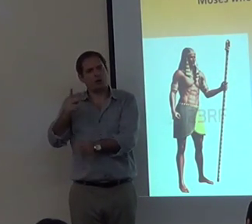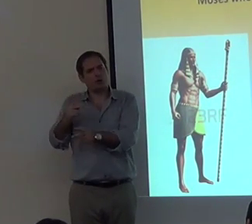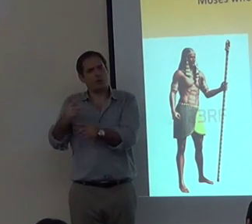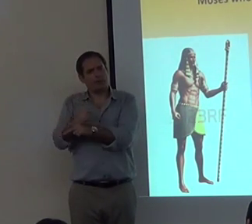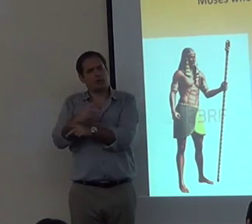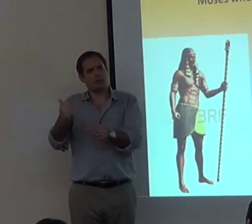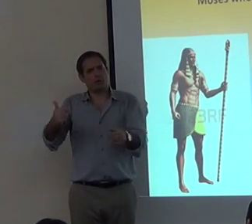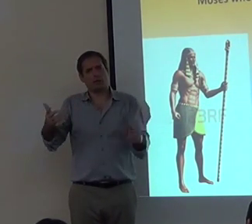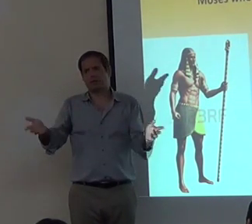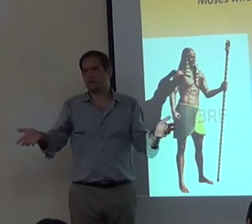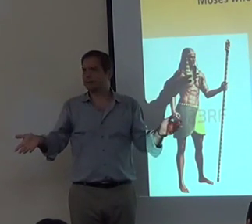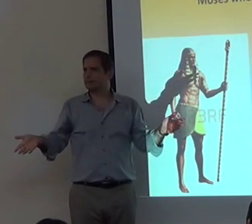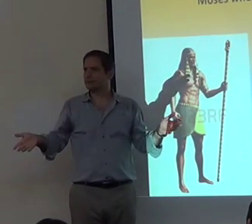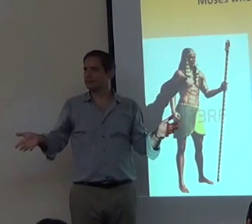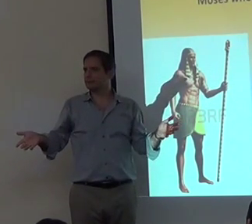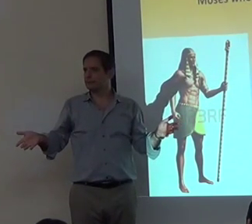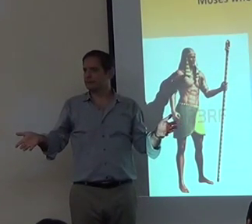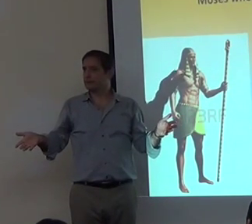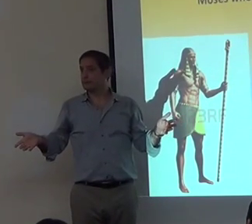¿Mejor o peor? ¿Cuál?